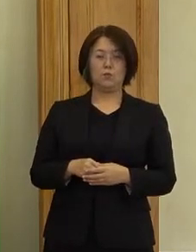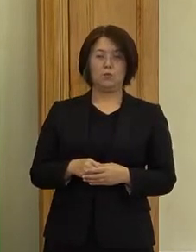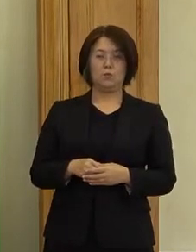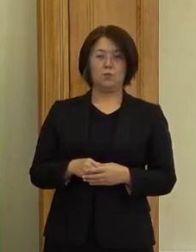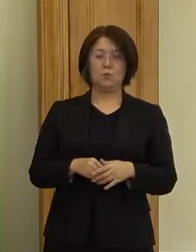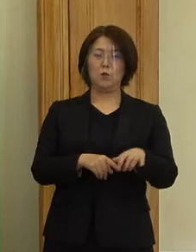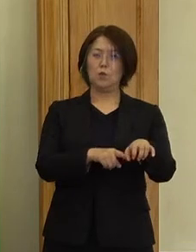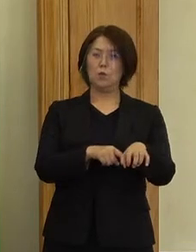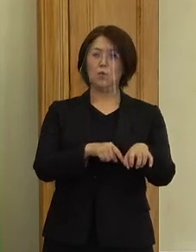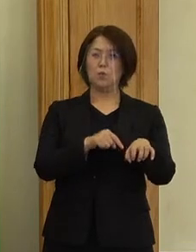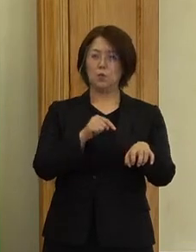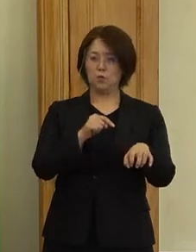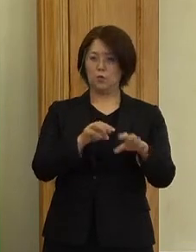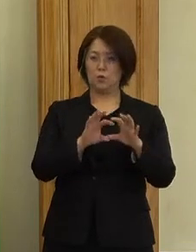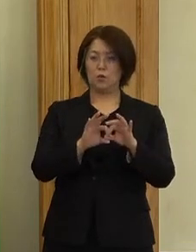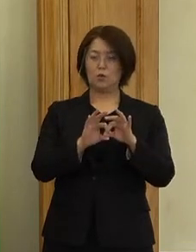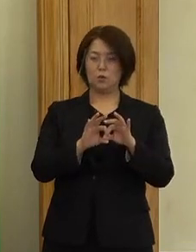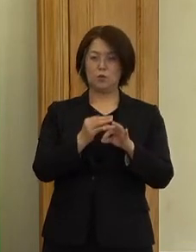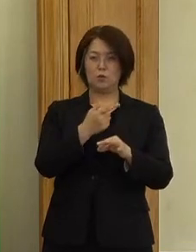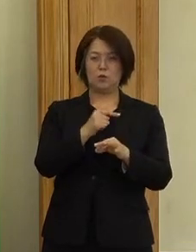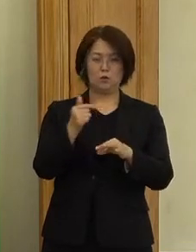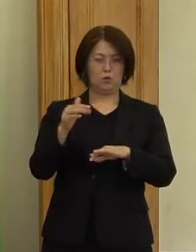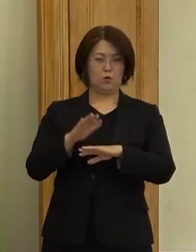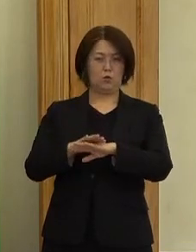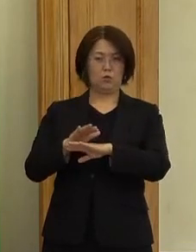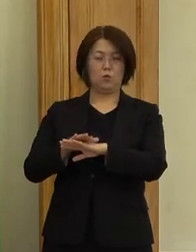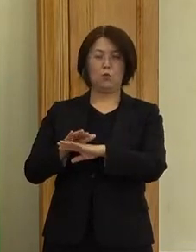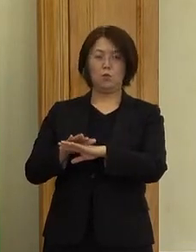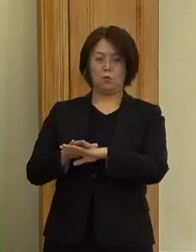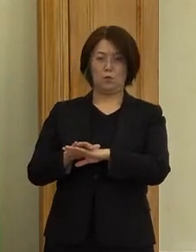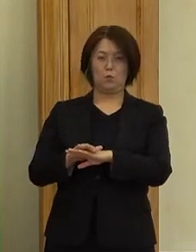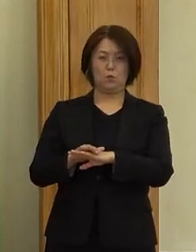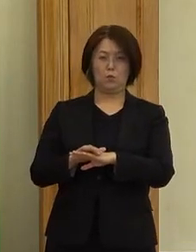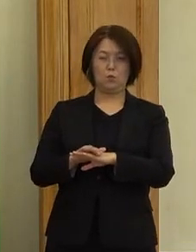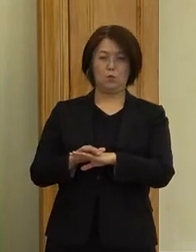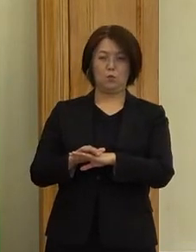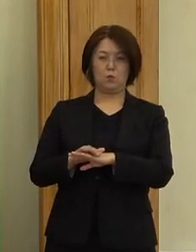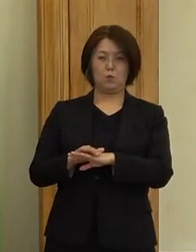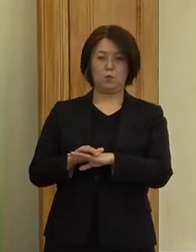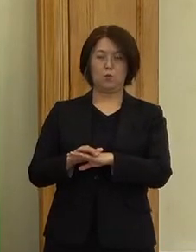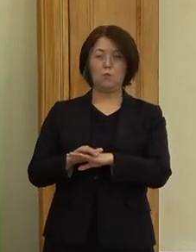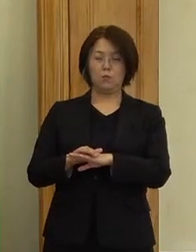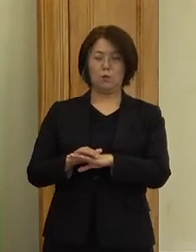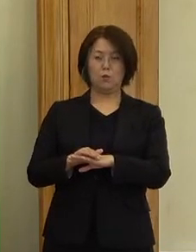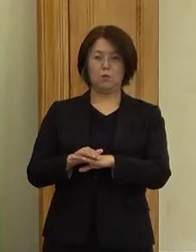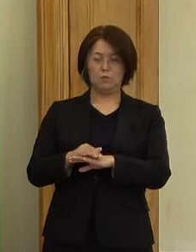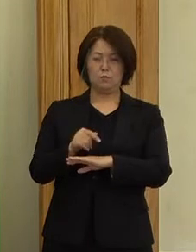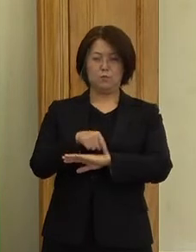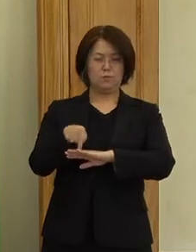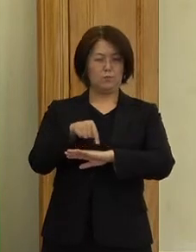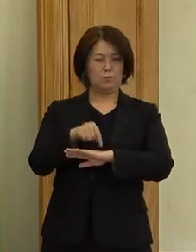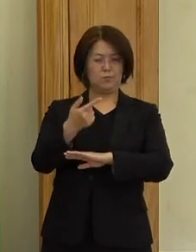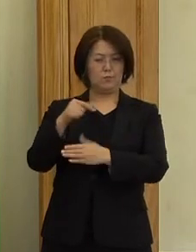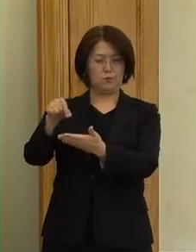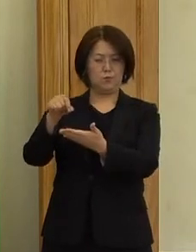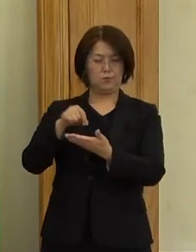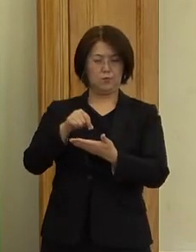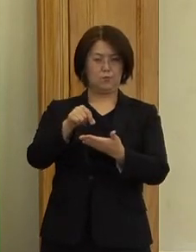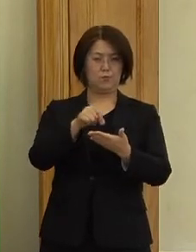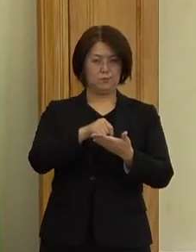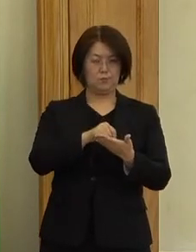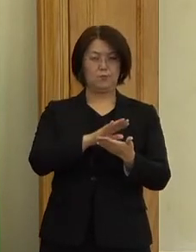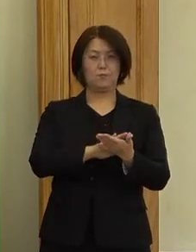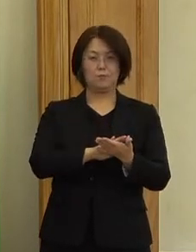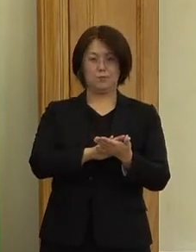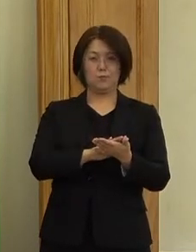農業に関するさまざまな方策もいろいろな政策が上がってきておりますので、議